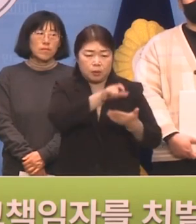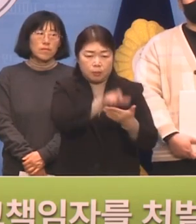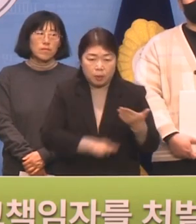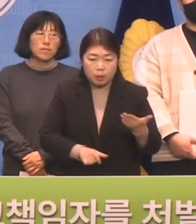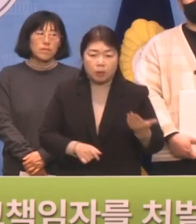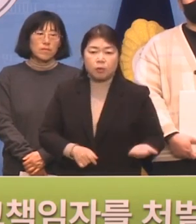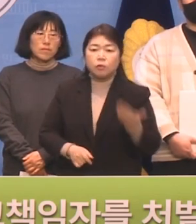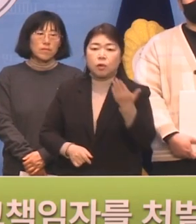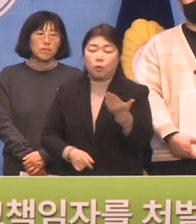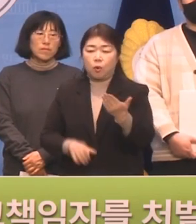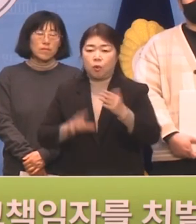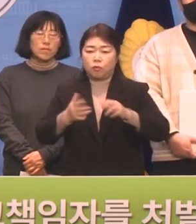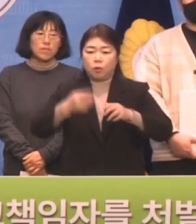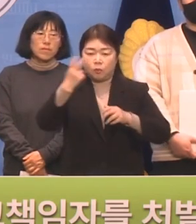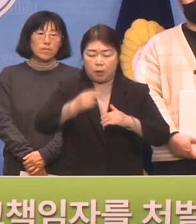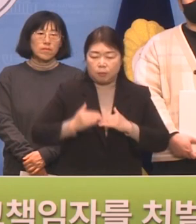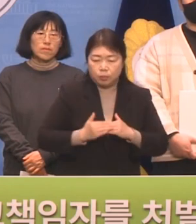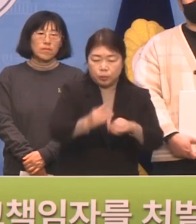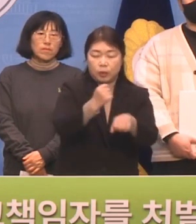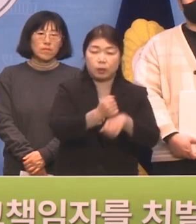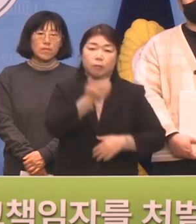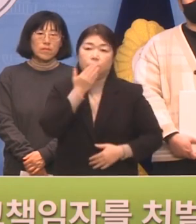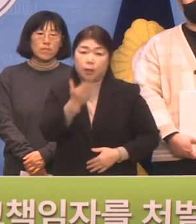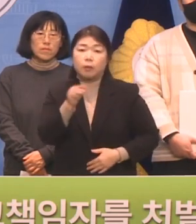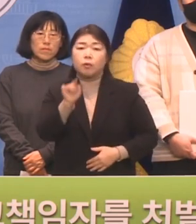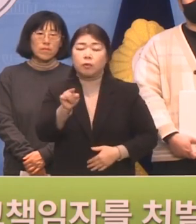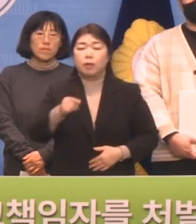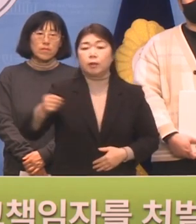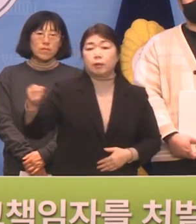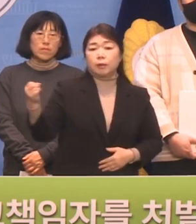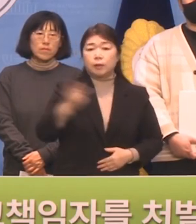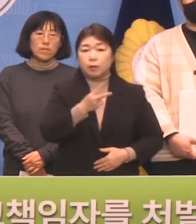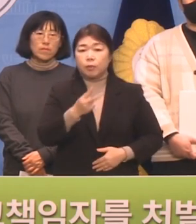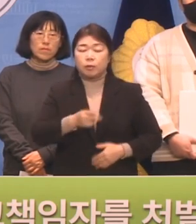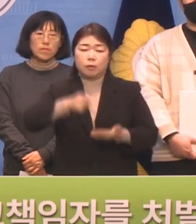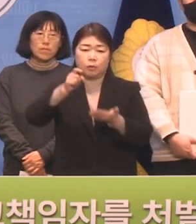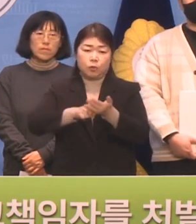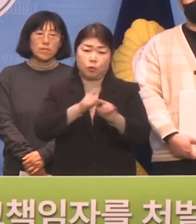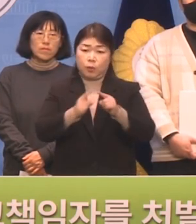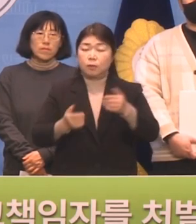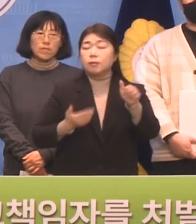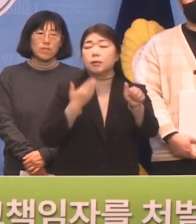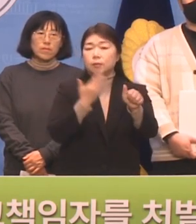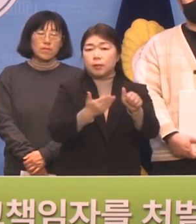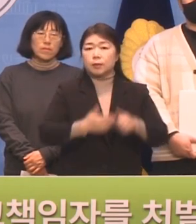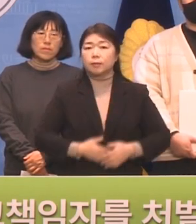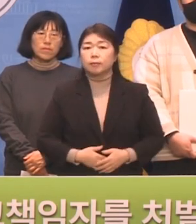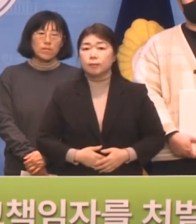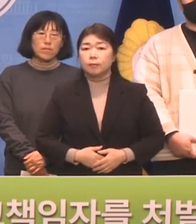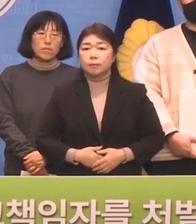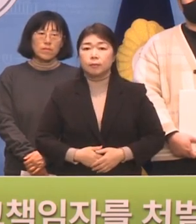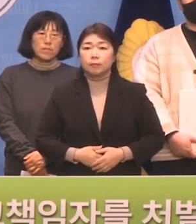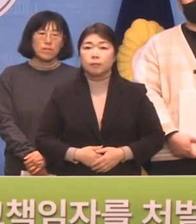이 국정조사가 진행될 수 있도록 해야 한다는 것을 다시 한번 촉구하면서